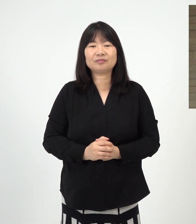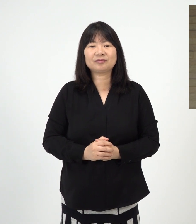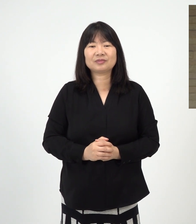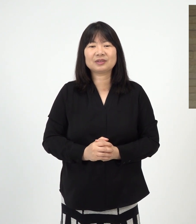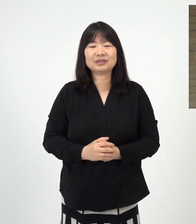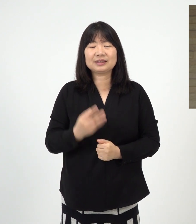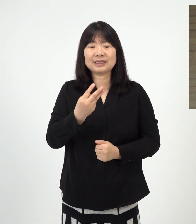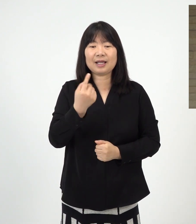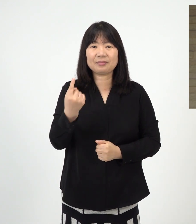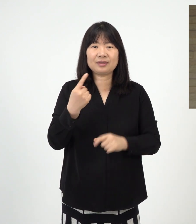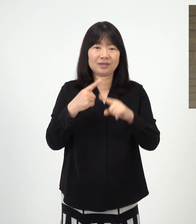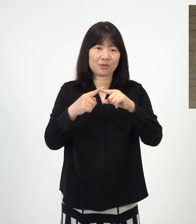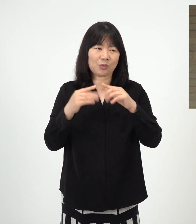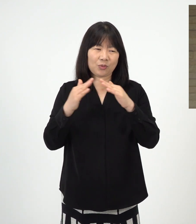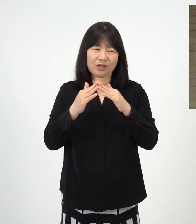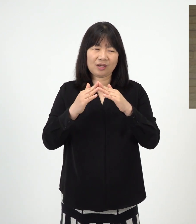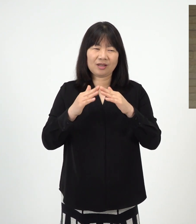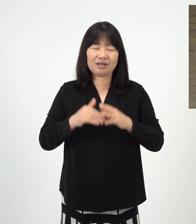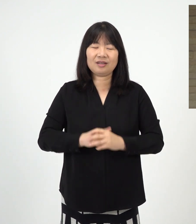삼일교회는,